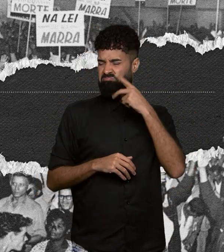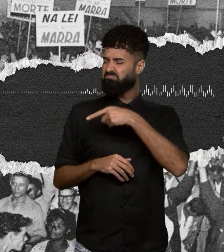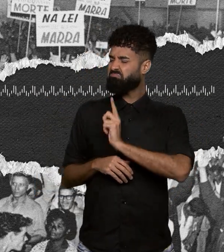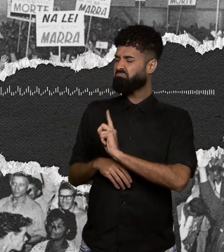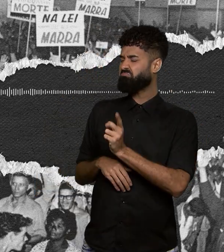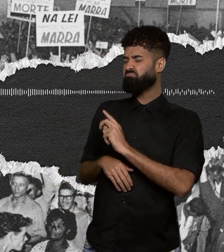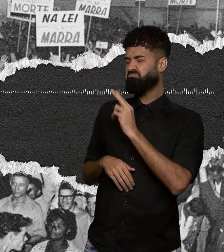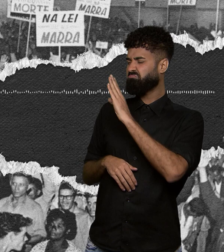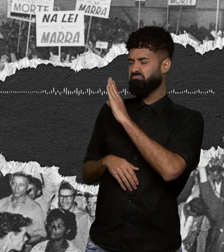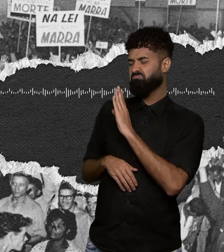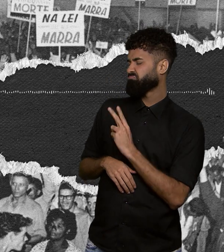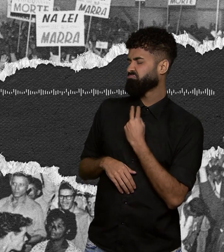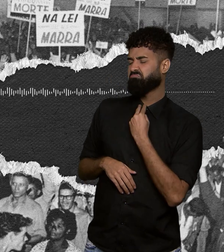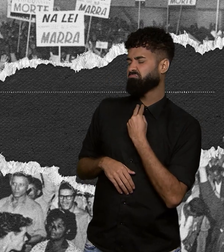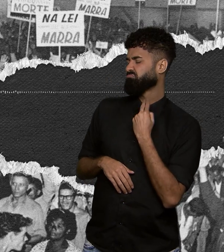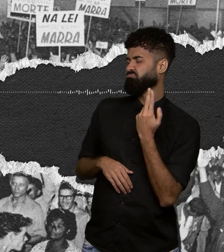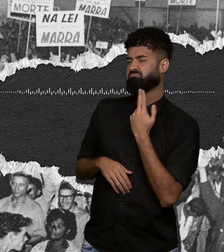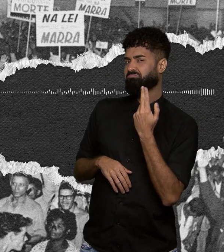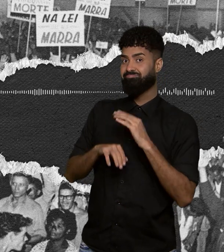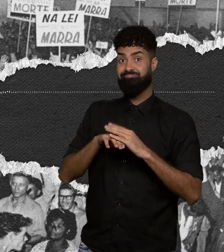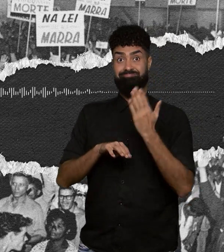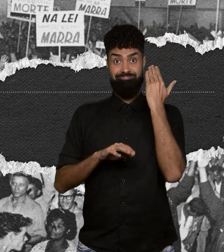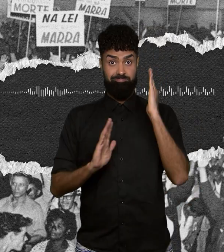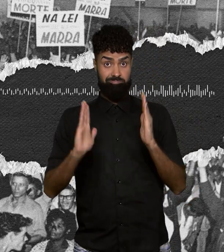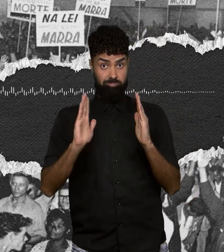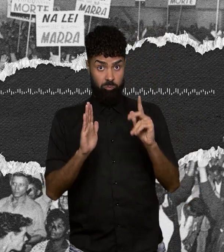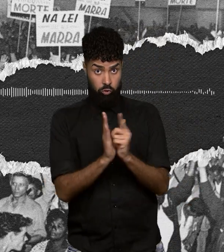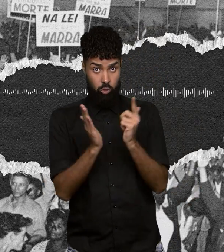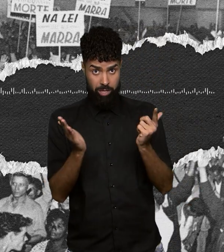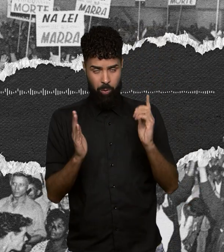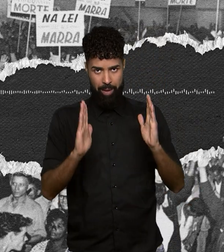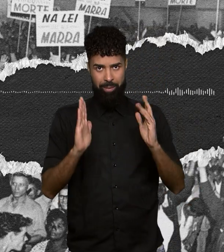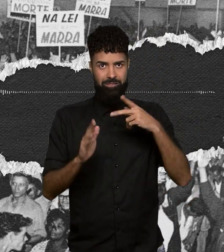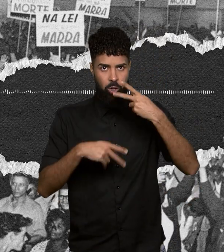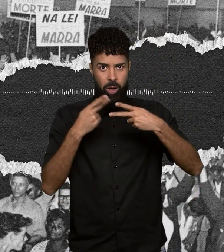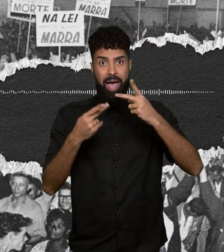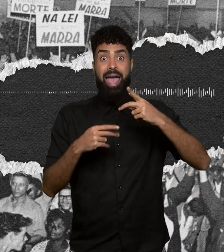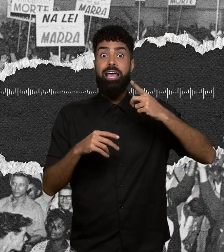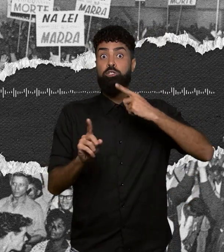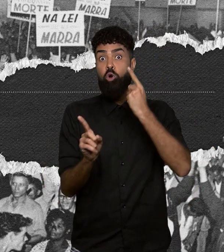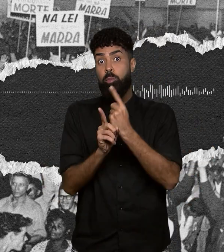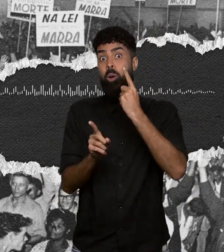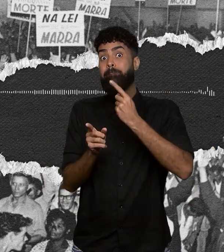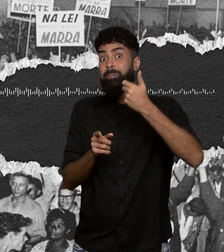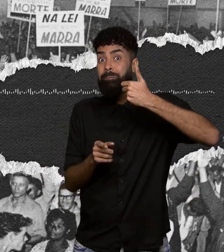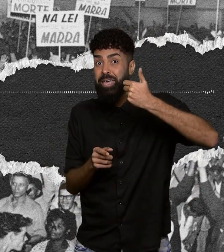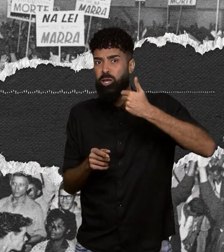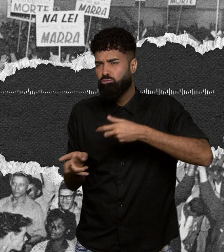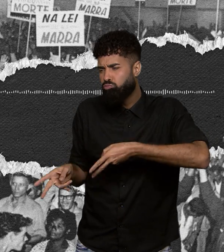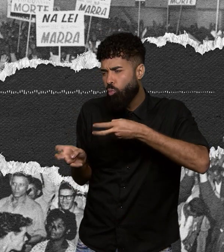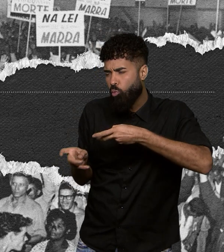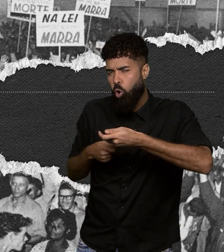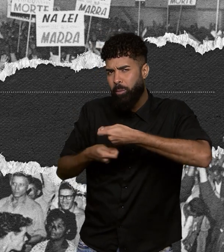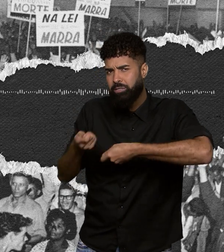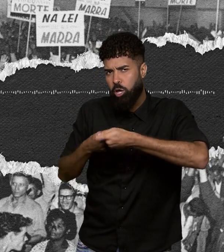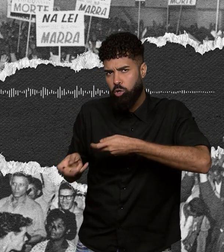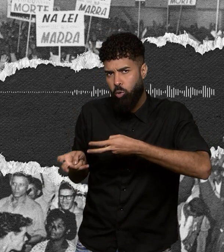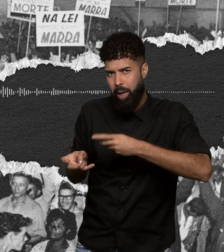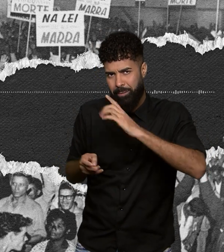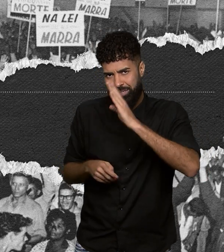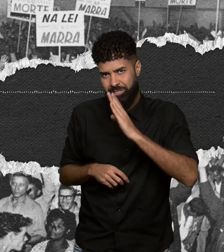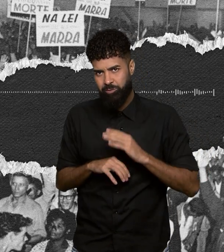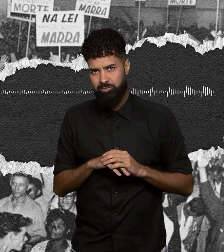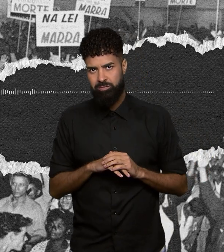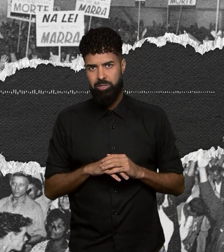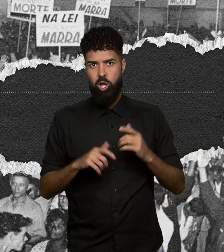aqui e isso segundo os jornais da época aconteceu com a primeiríssima jazida a ser explorada comercialmente no Brasil foi em